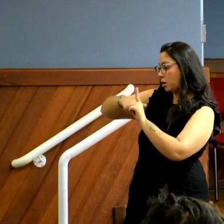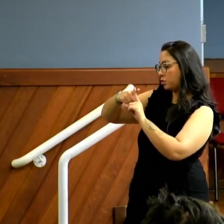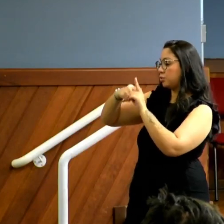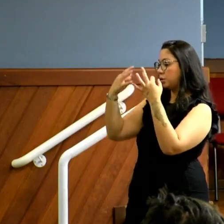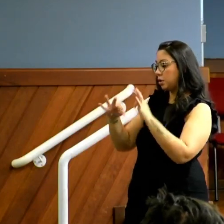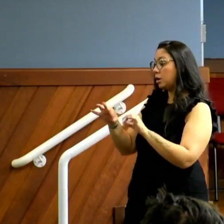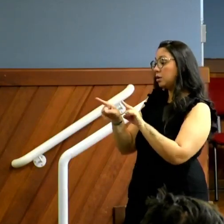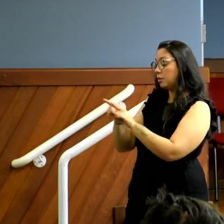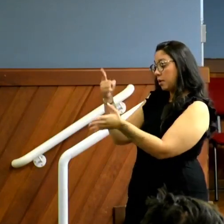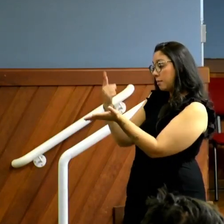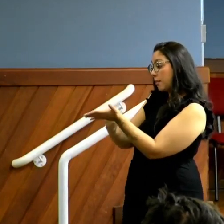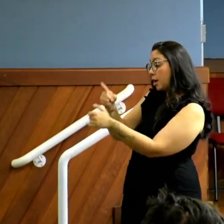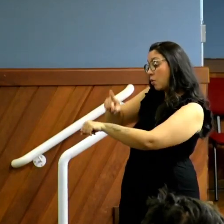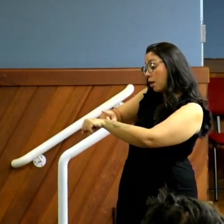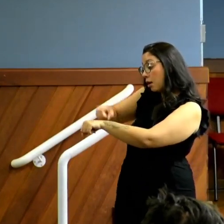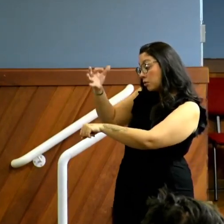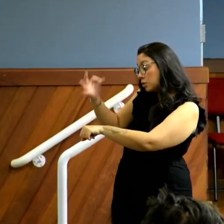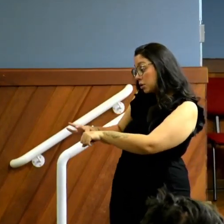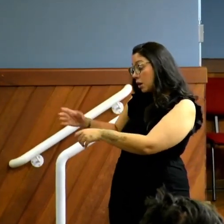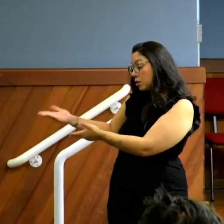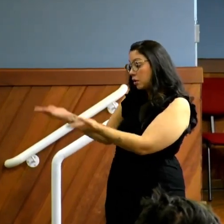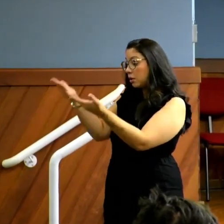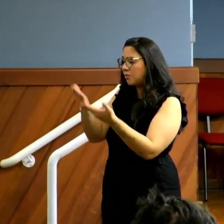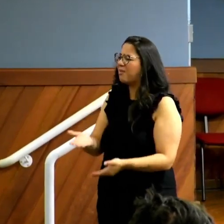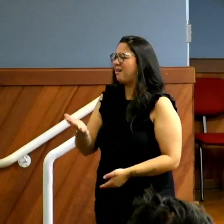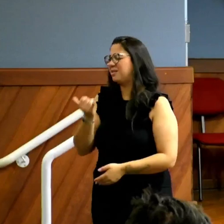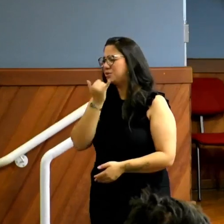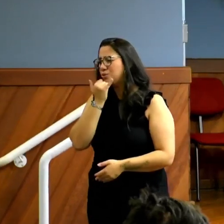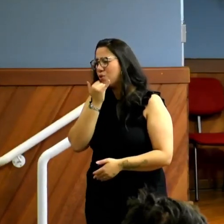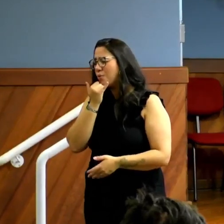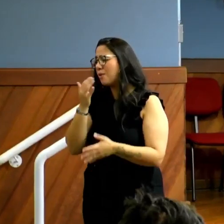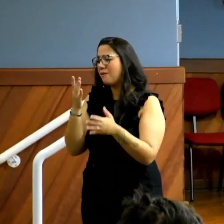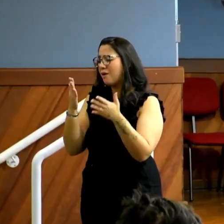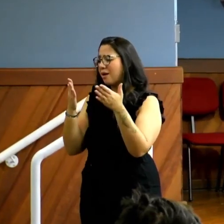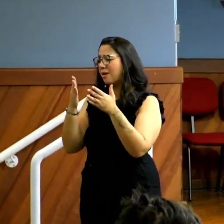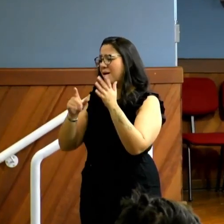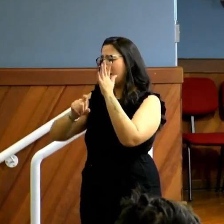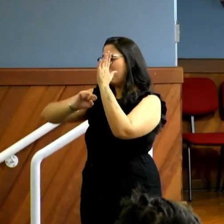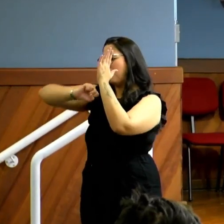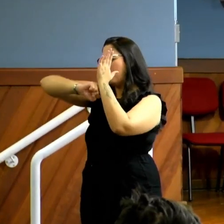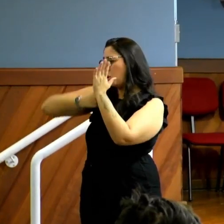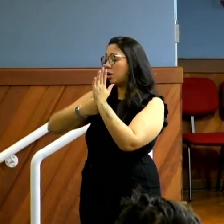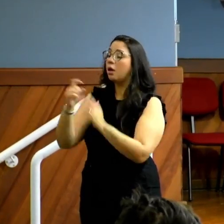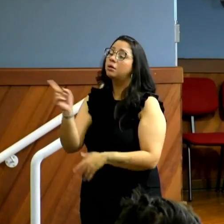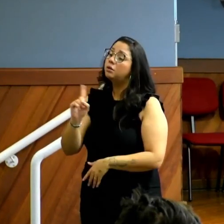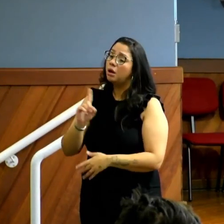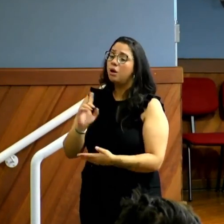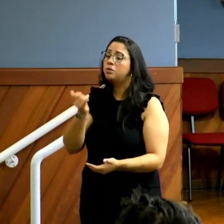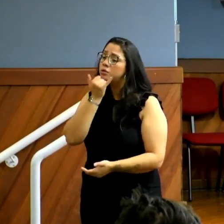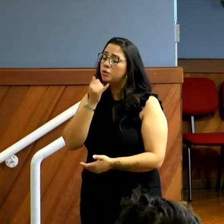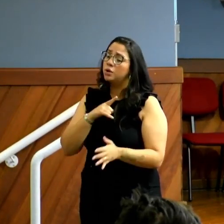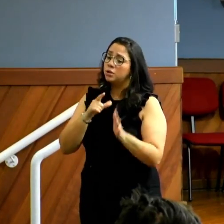a agenda, o atendimento e tudo mais. Mas, desculpa, entender que vai acabar o acesso? Não. Tem uma exposição.